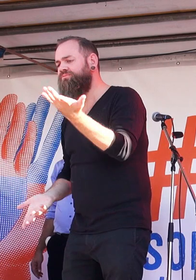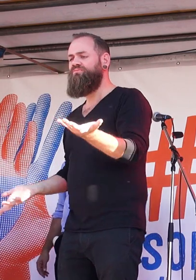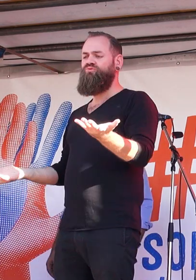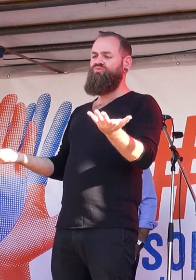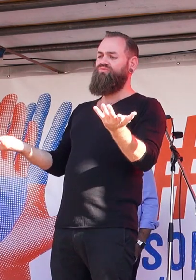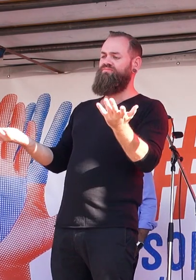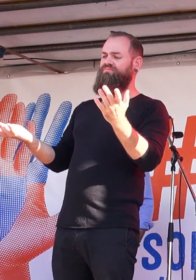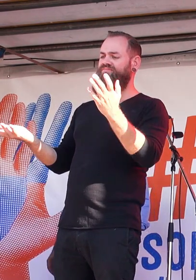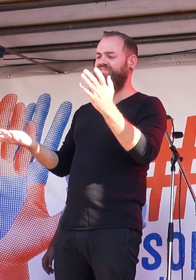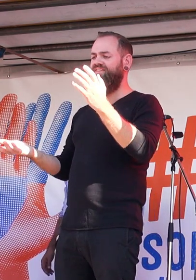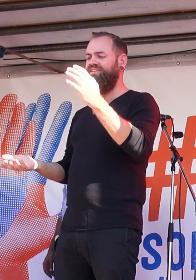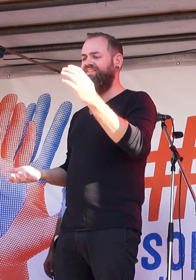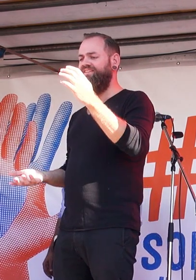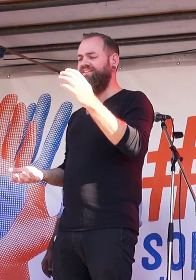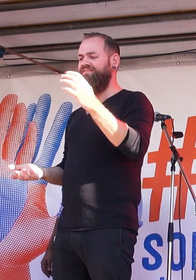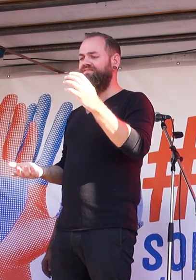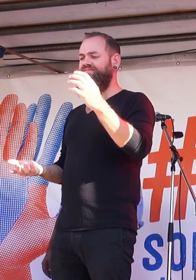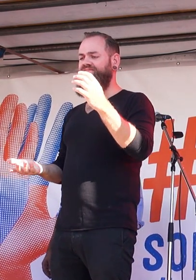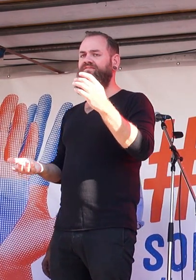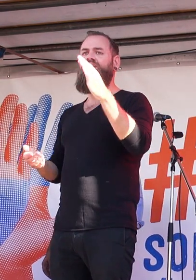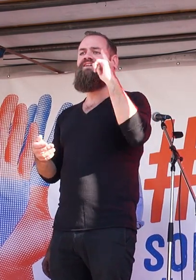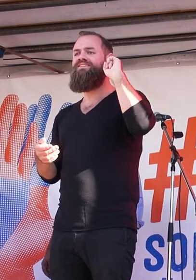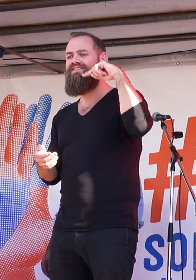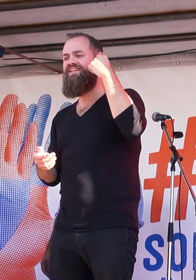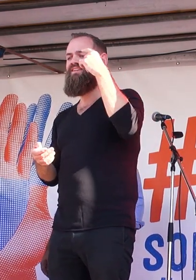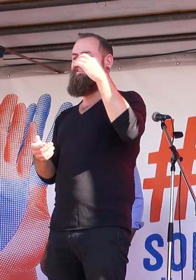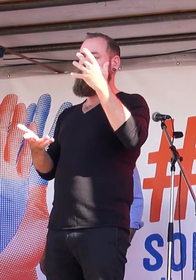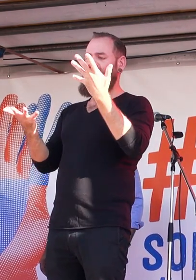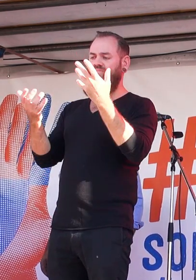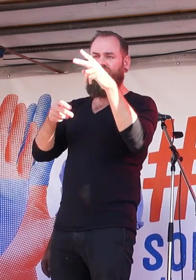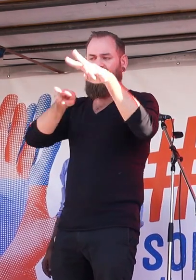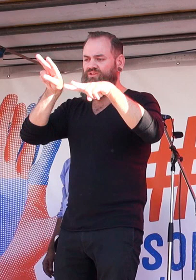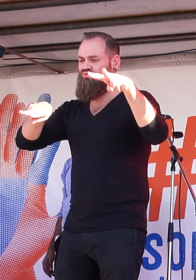Tag aufgrund von Vorurteilen angegriffen und beleidigt werden.